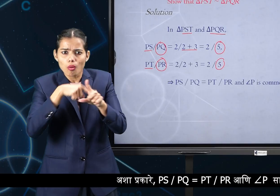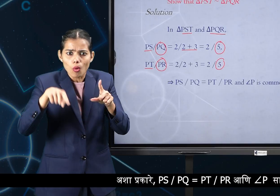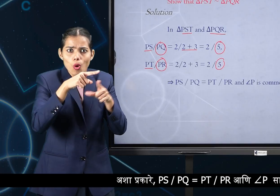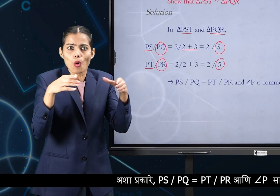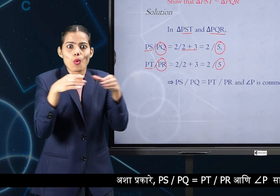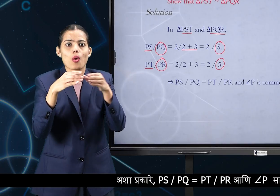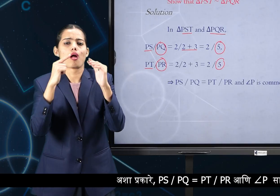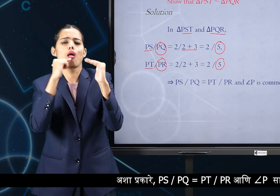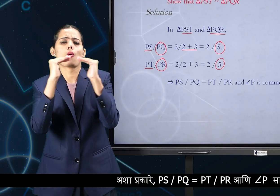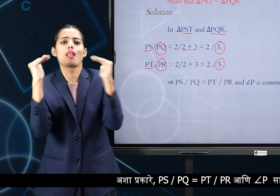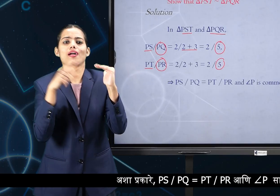आहे.